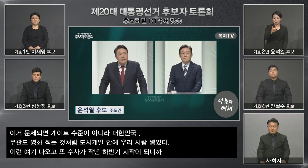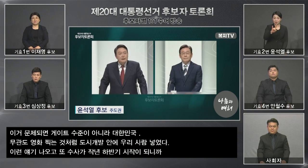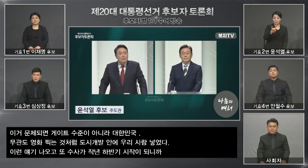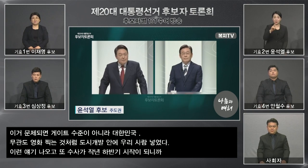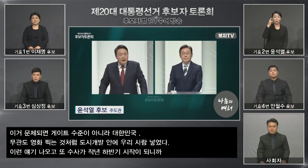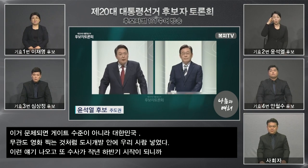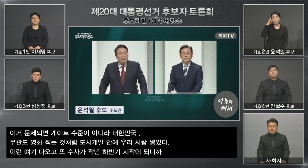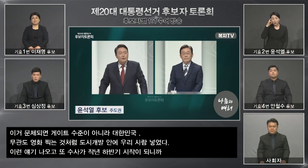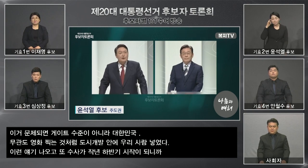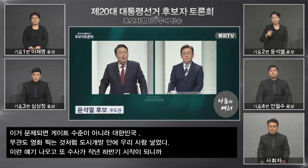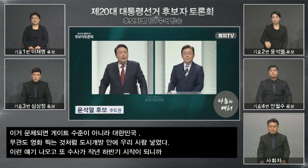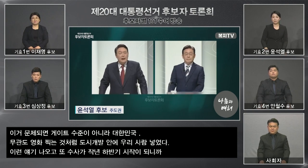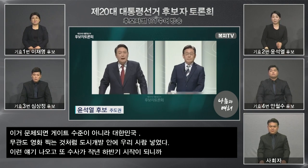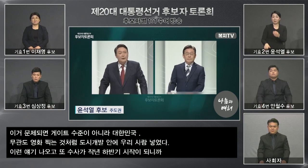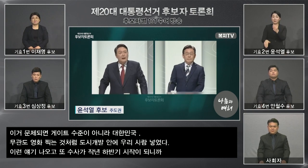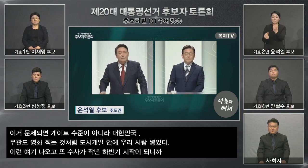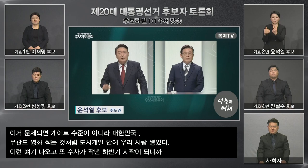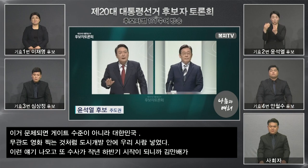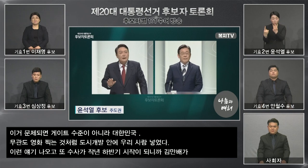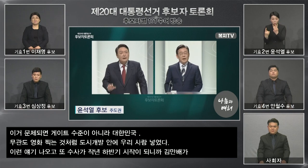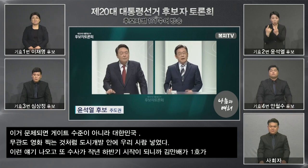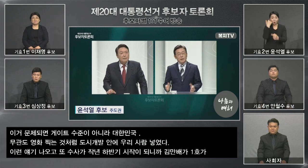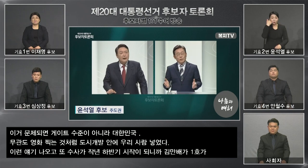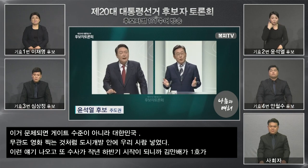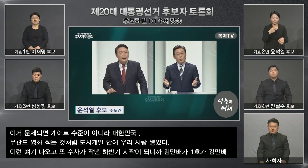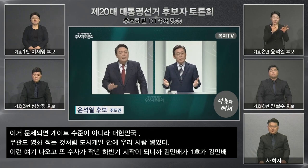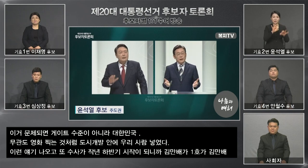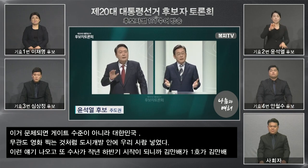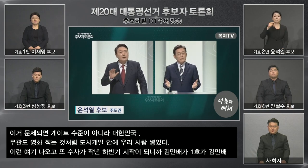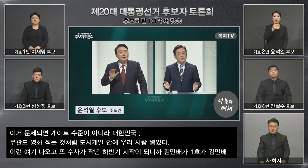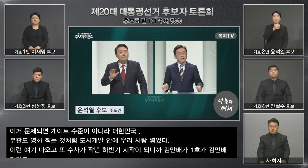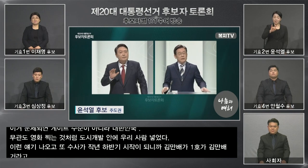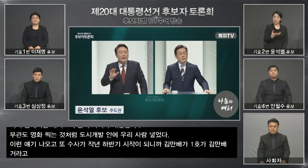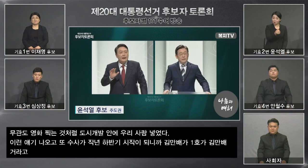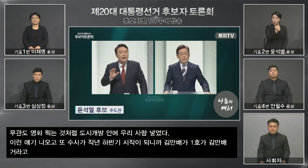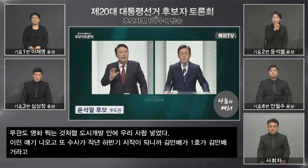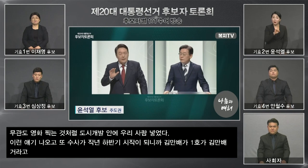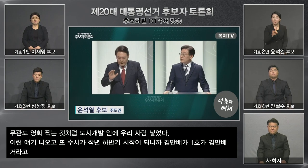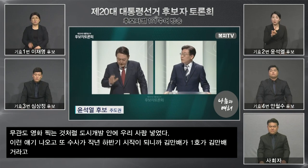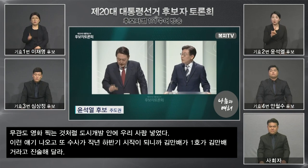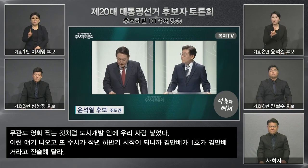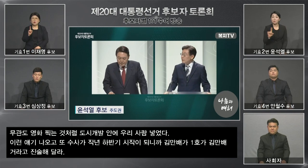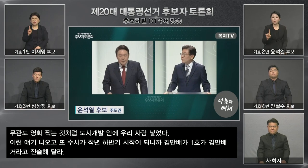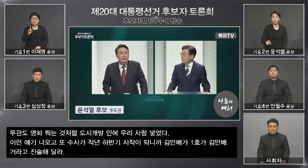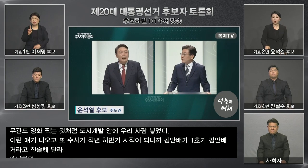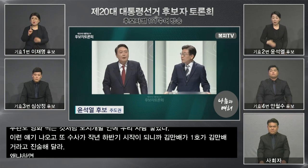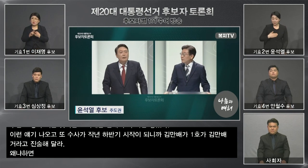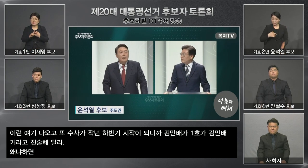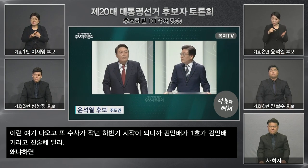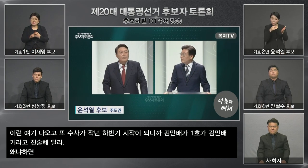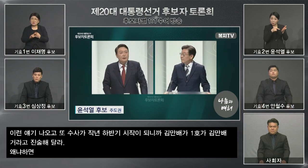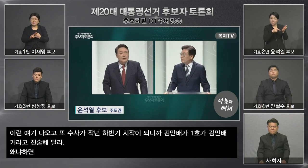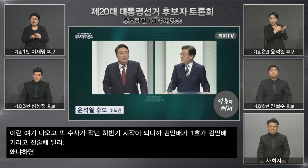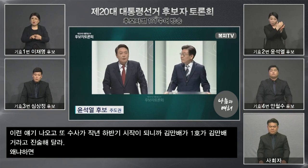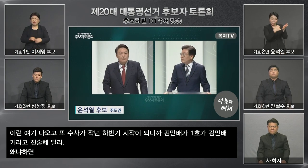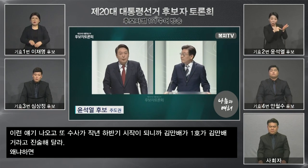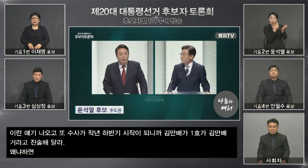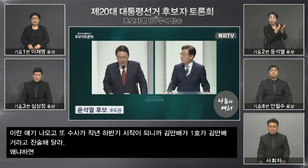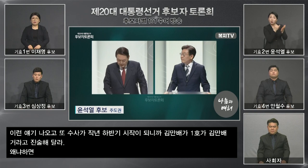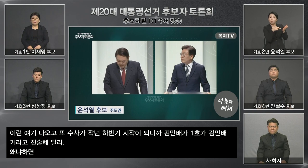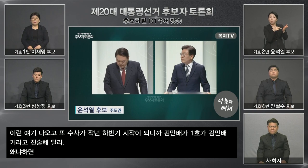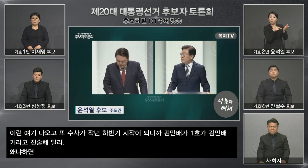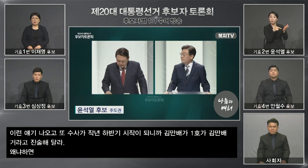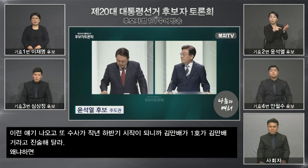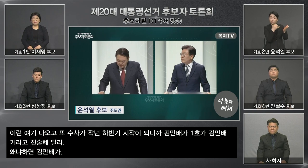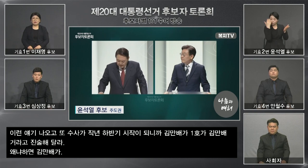김만배 거라고 진술해달라. 왜냐하면 김만배가... 이게 현장인지... 아니 제가 지금 여기 나와 있는 객관적인 자료로